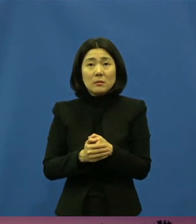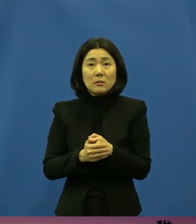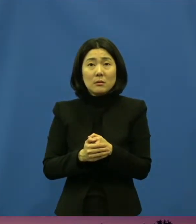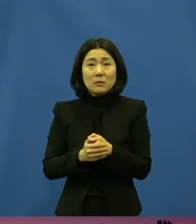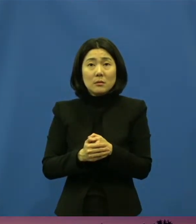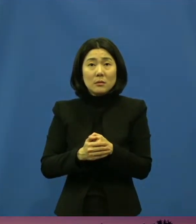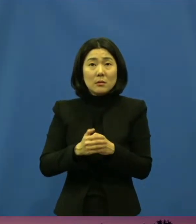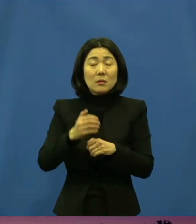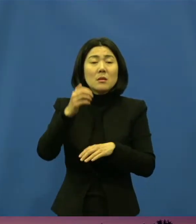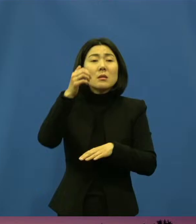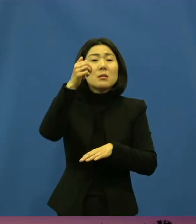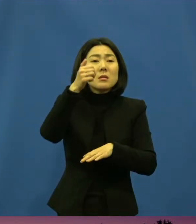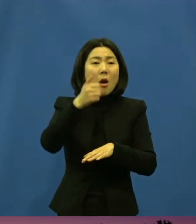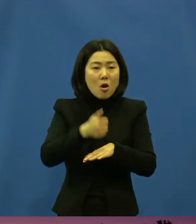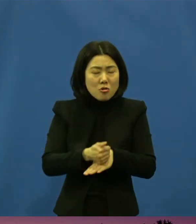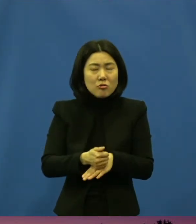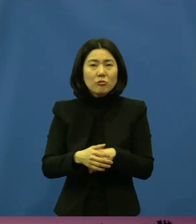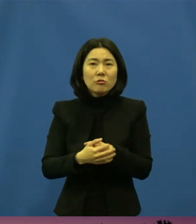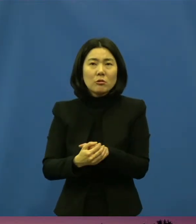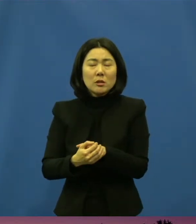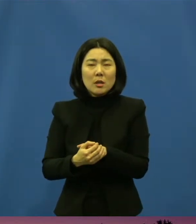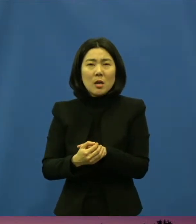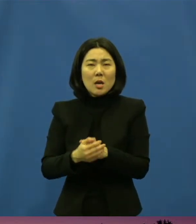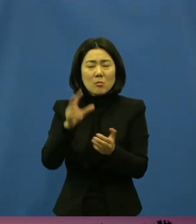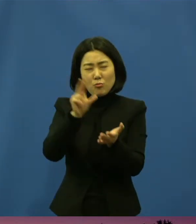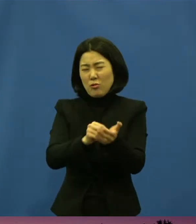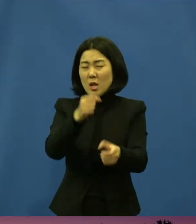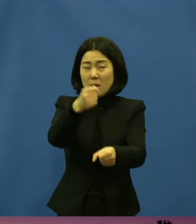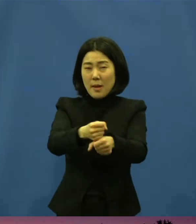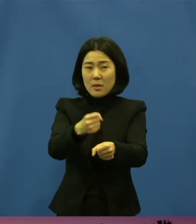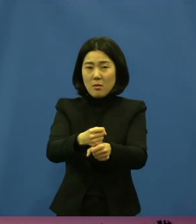어떻게 해요? 정상적인 부부관계를 교란시키는 거거든요.